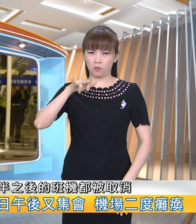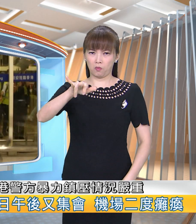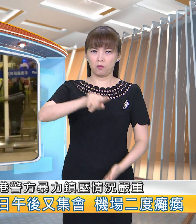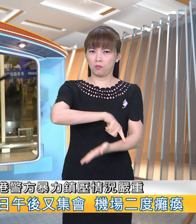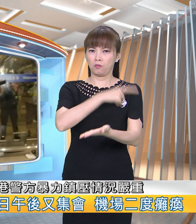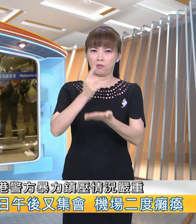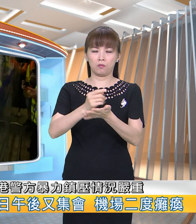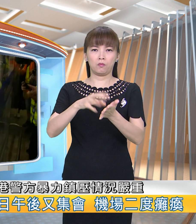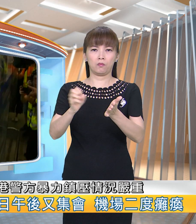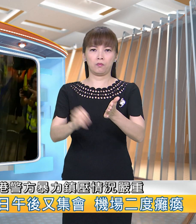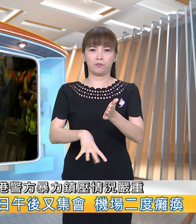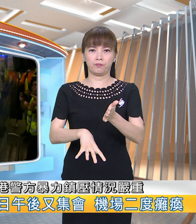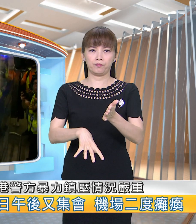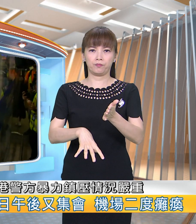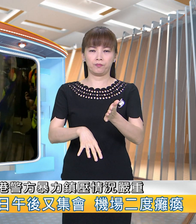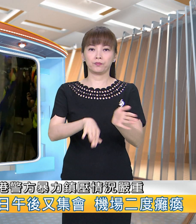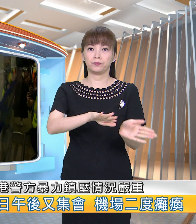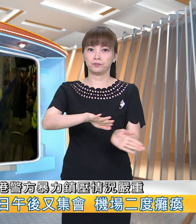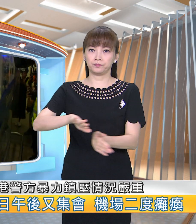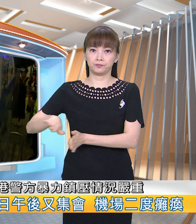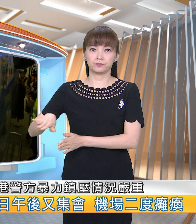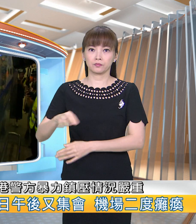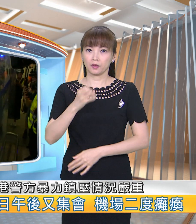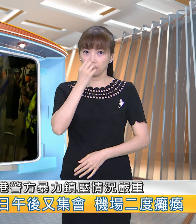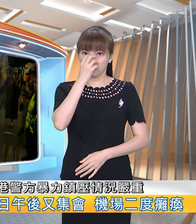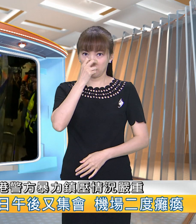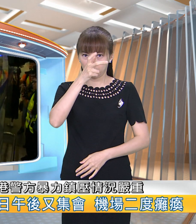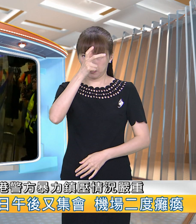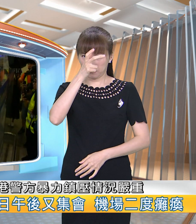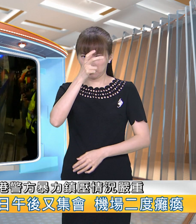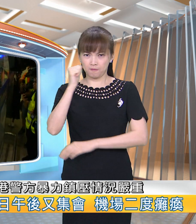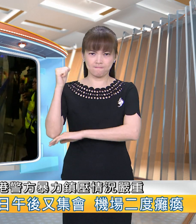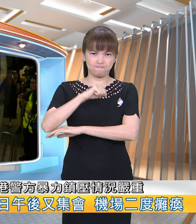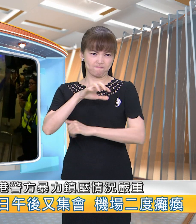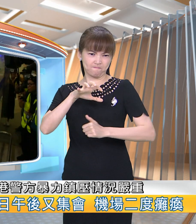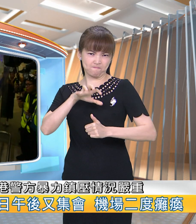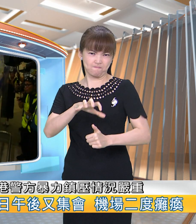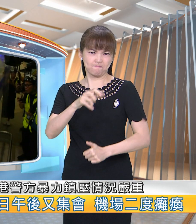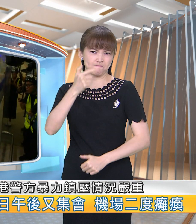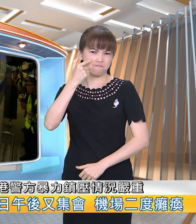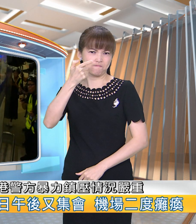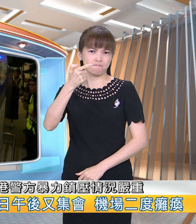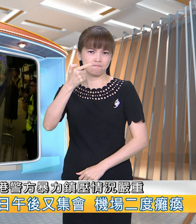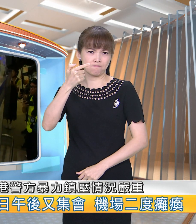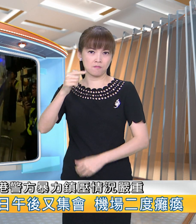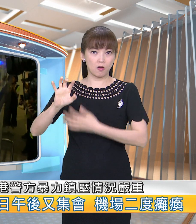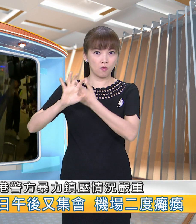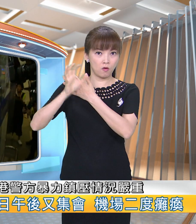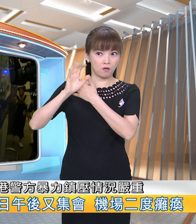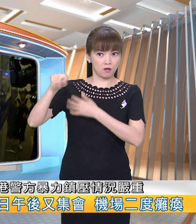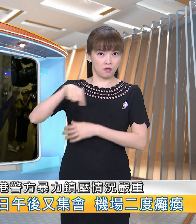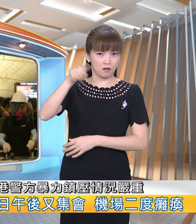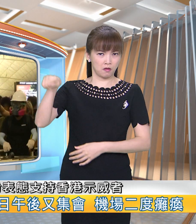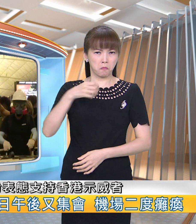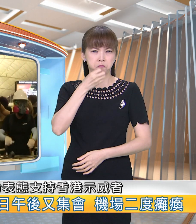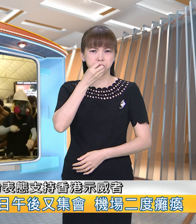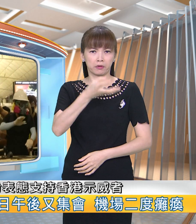另外，面对香港警方暴力镇压的情况严重，国际间也纷纷的表